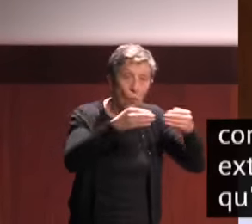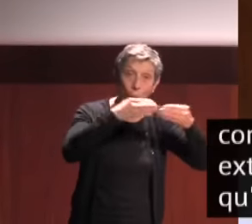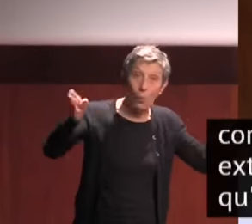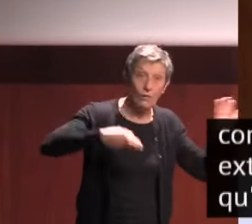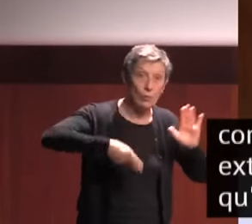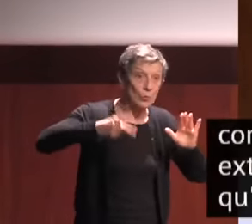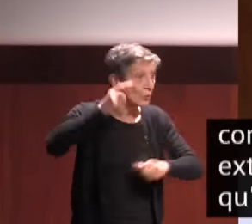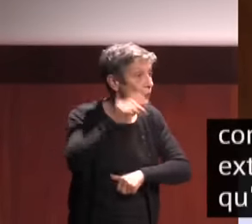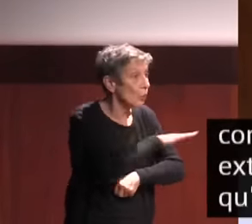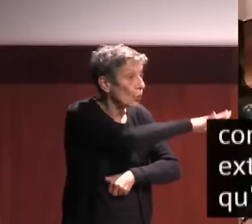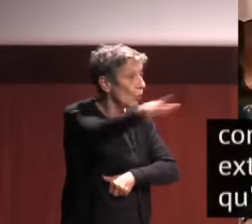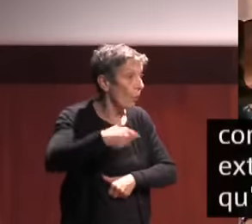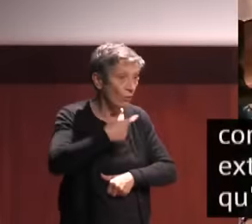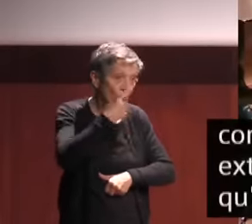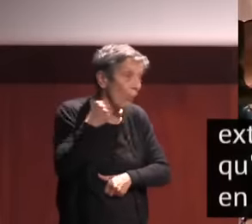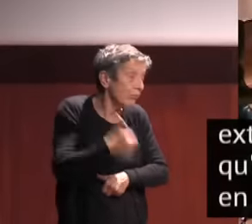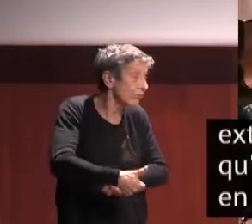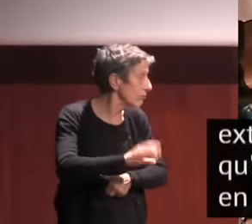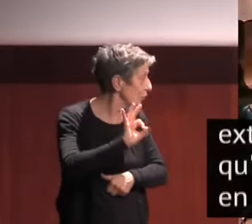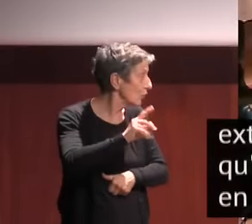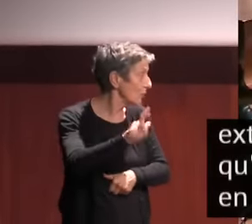extraordinaire, effectivement.